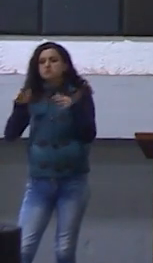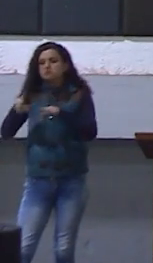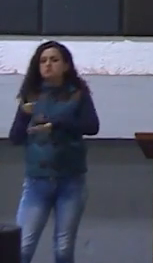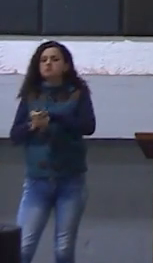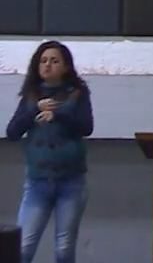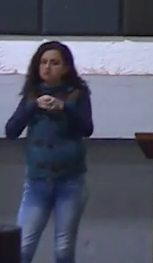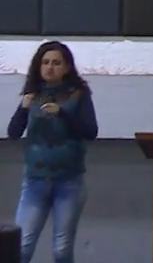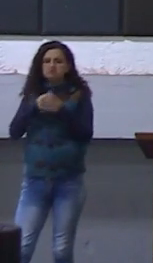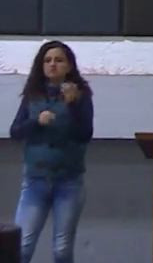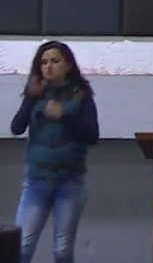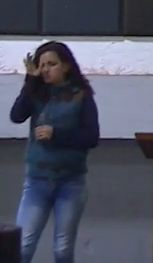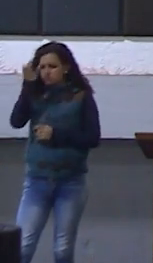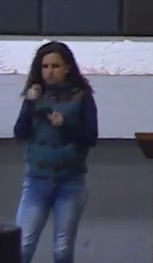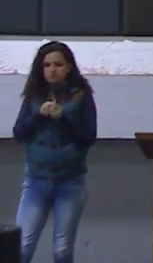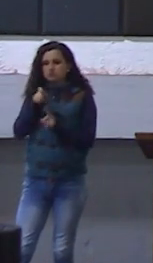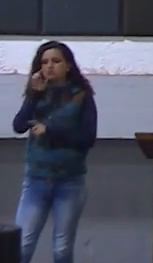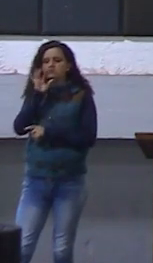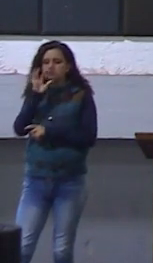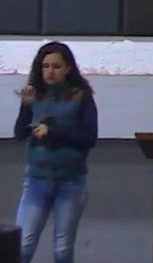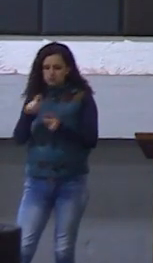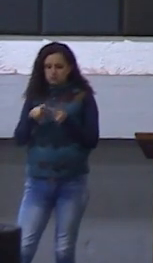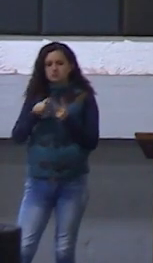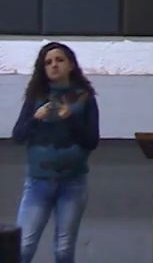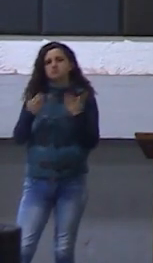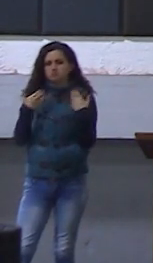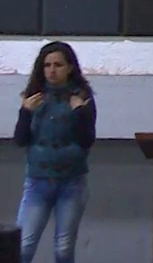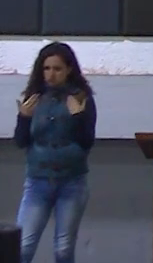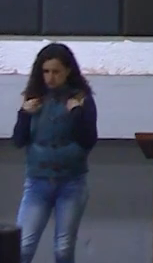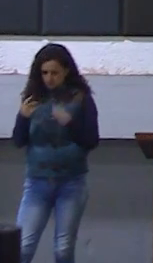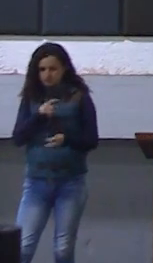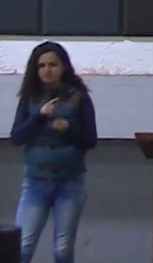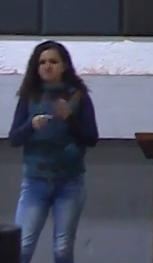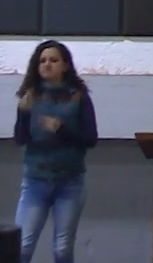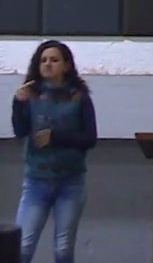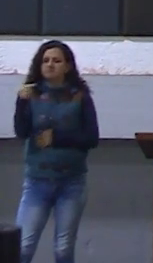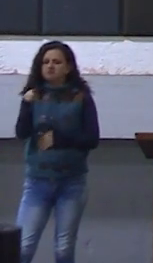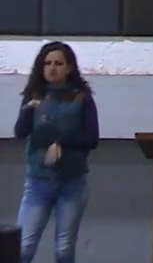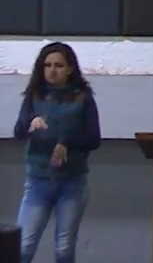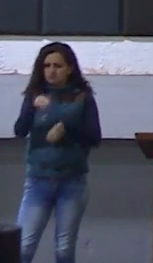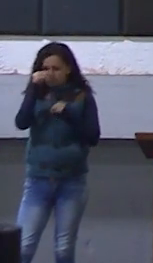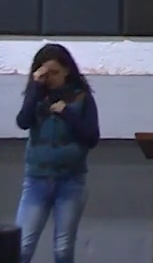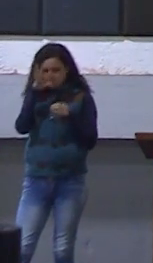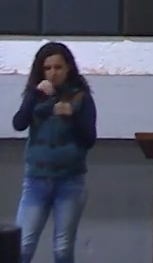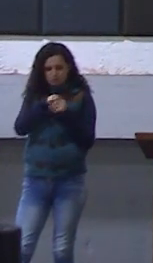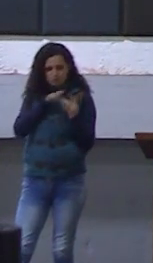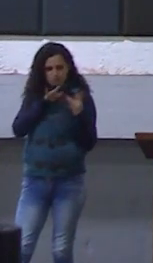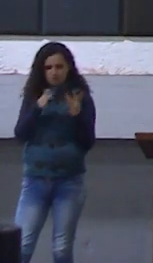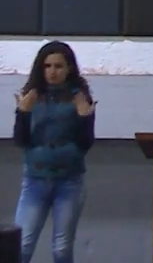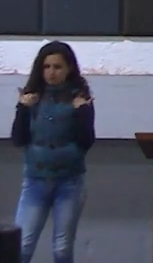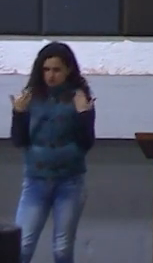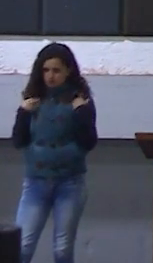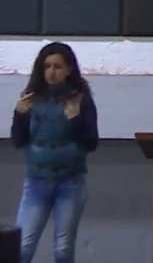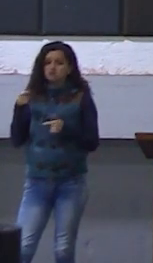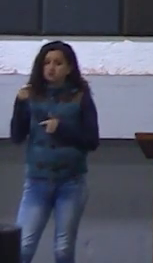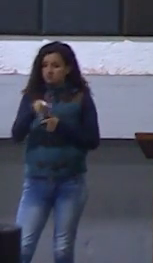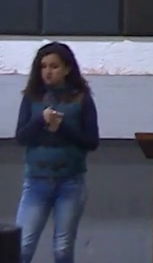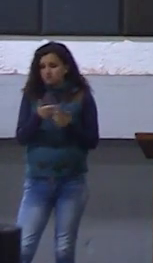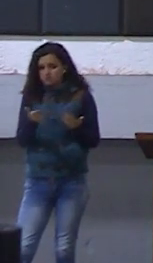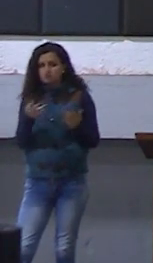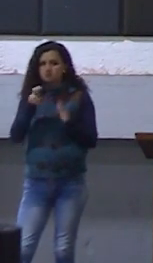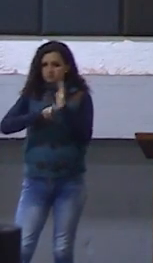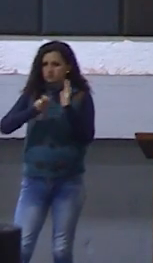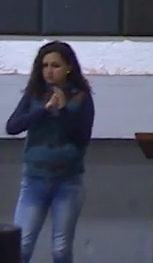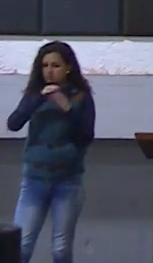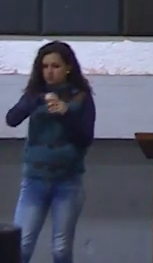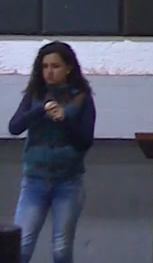concepto de hombre el de educación y educación física que es aprender para educación física sobre eso había una una